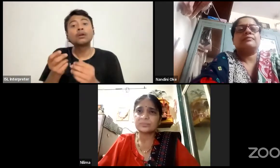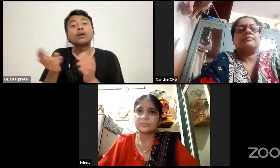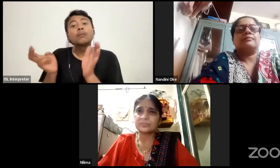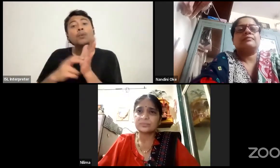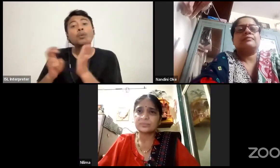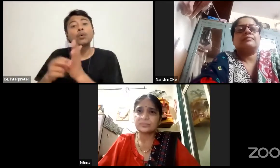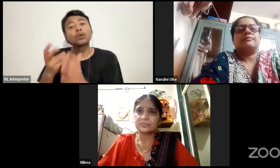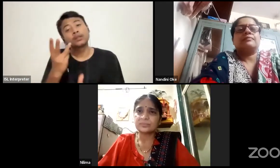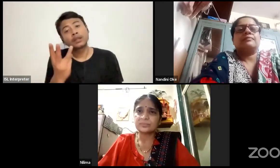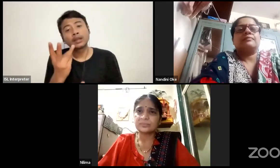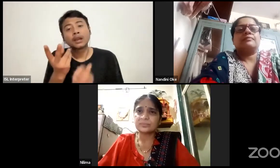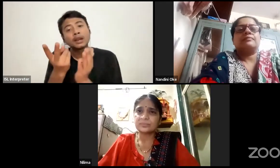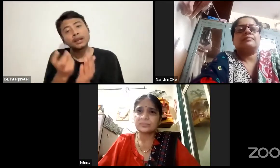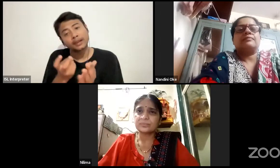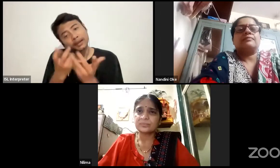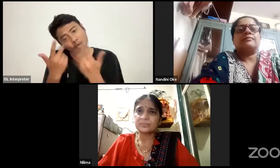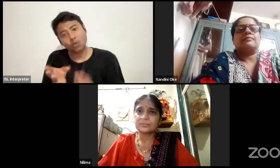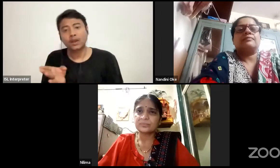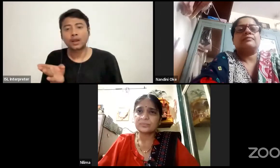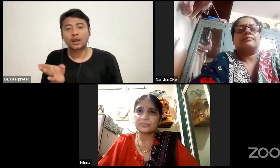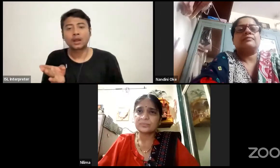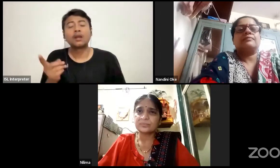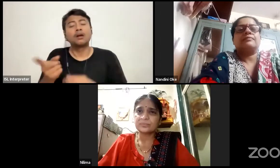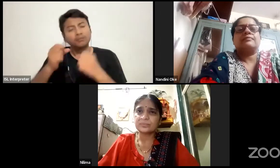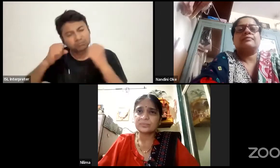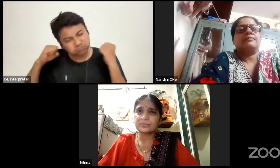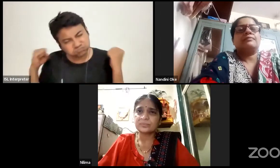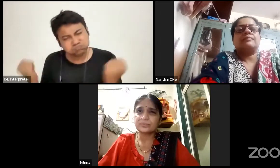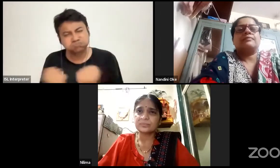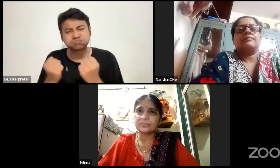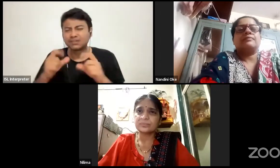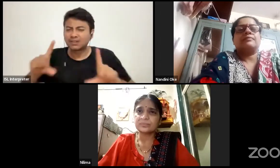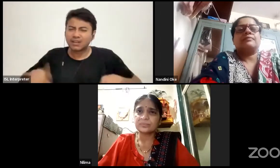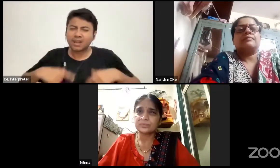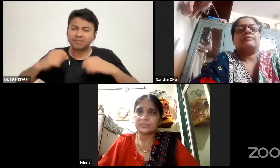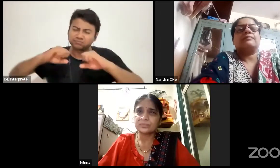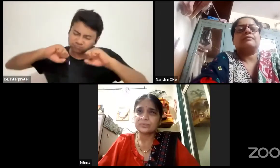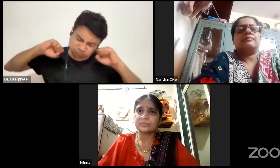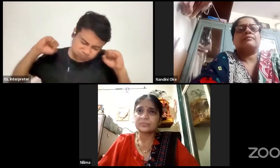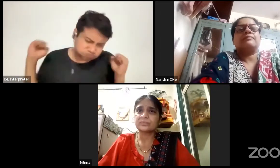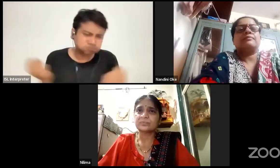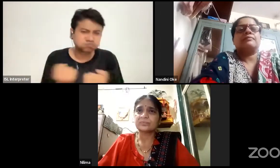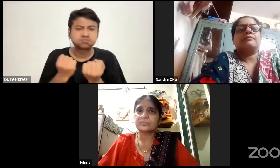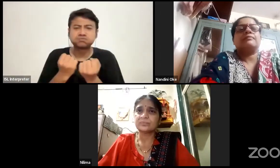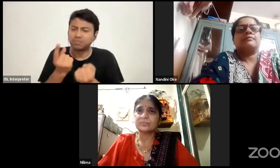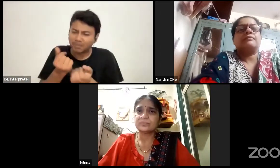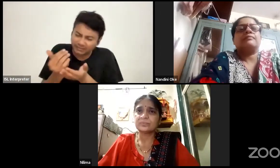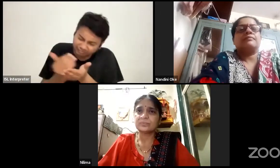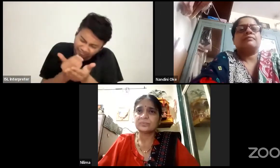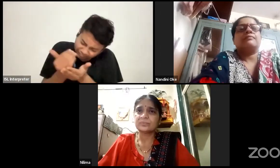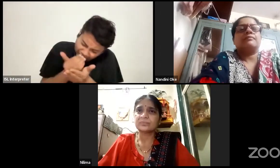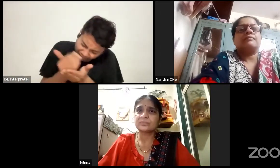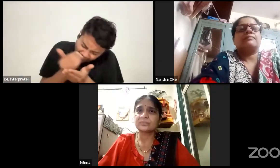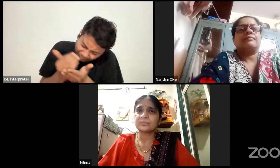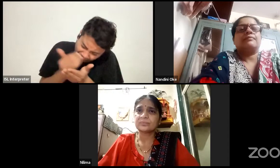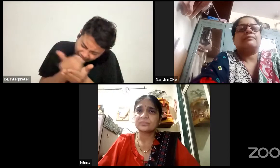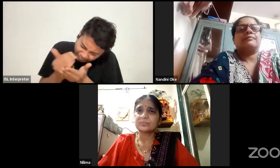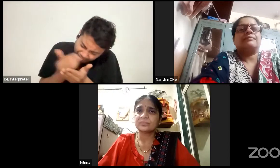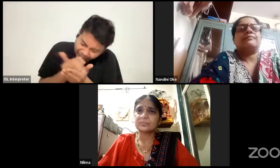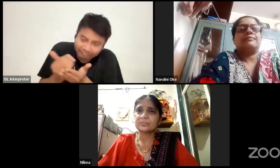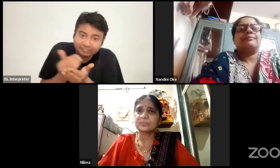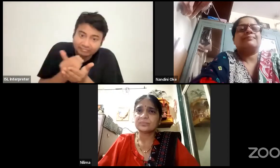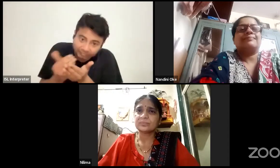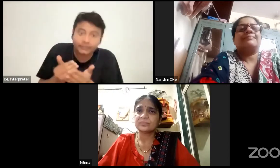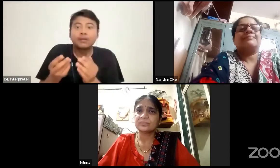और वो तीनों पति पत्नी और बच्चा जो है रो रहे थे, बहुत रो रहे थे, क्योंकि उनका जहाज छूट गया